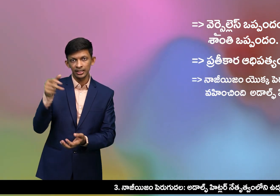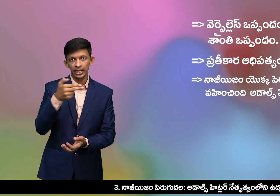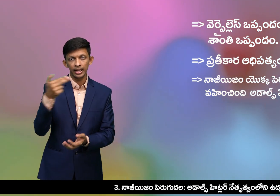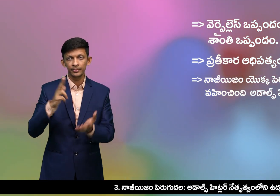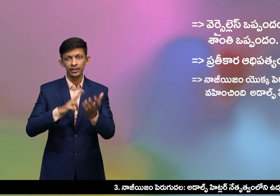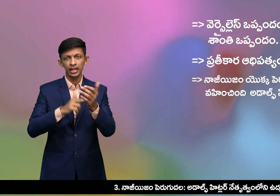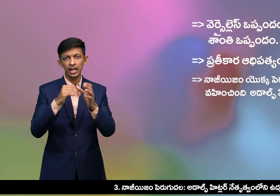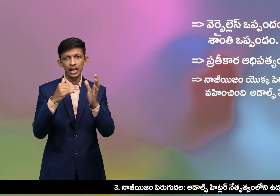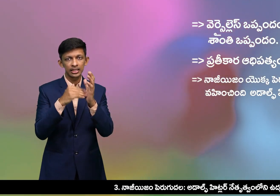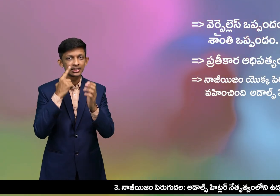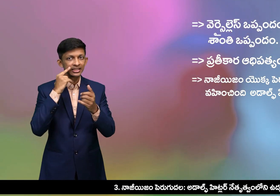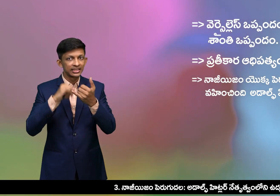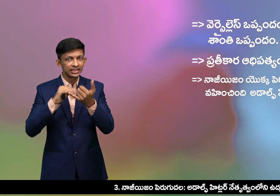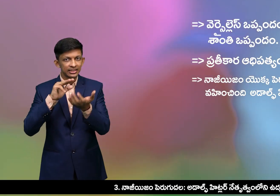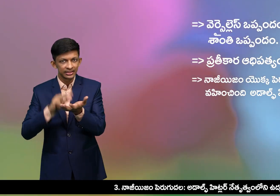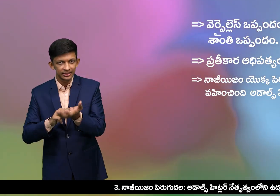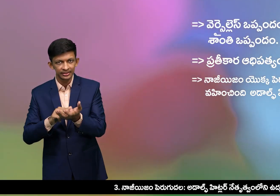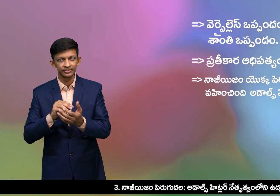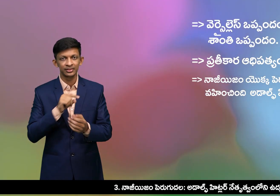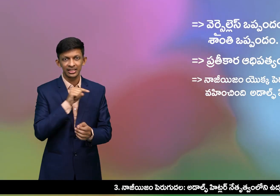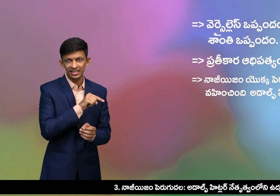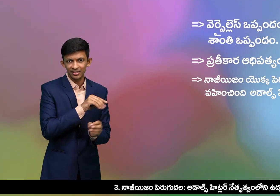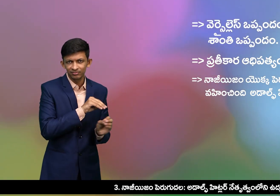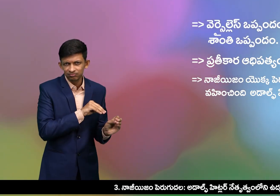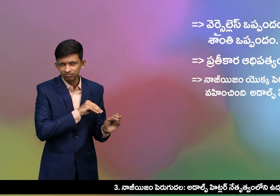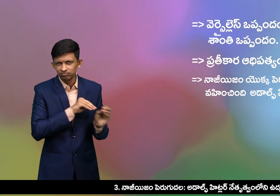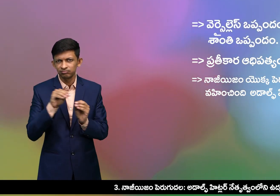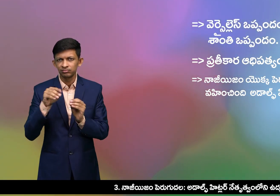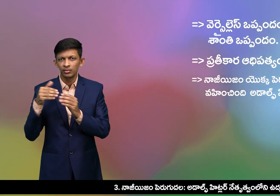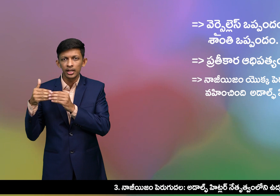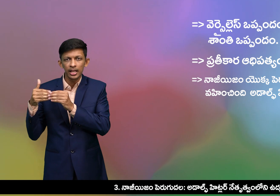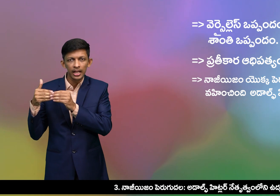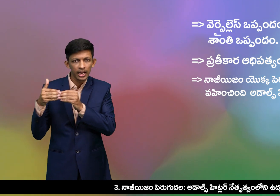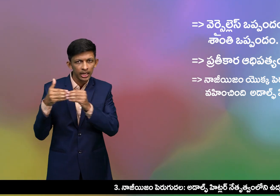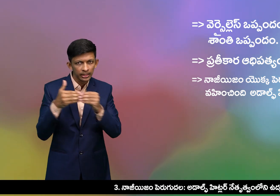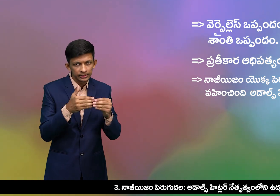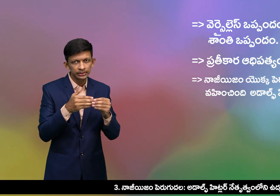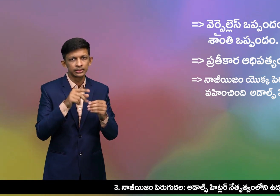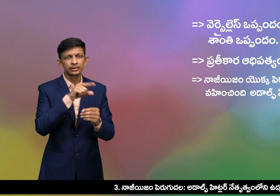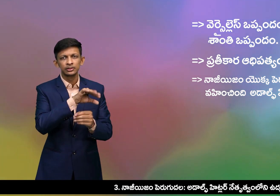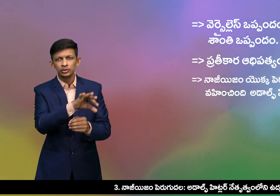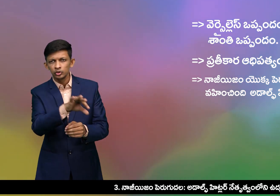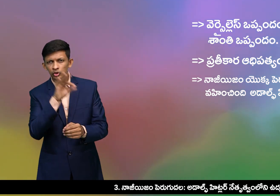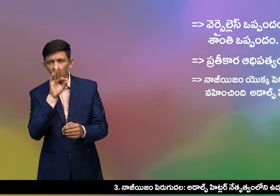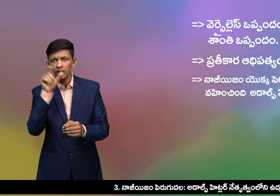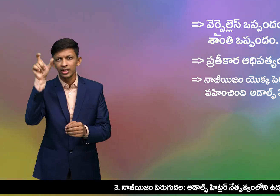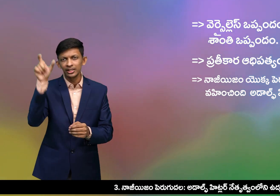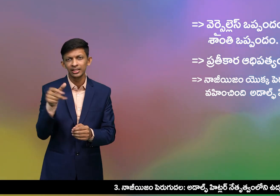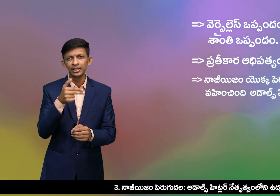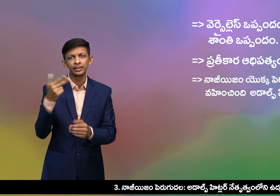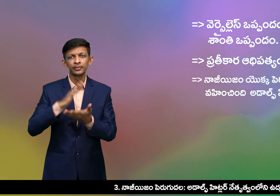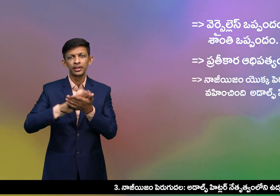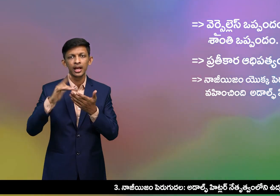3. నాజీయిజం పెరుగుదల, అడాల్ఫ్ హిట్లర్ నేతృత్వంలోని ఉద్యమం.